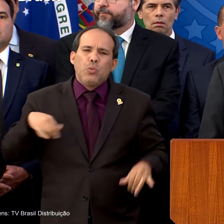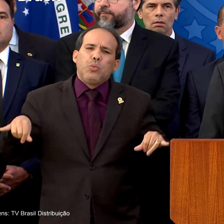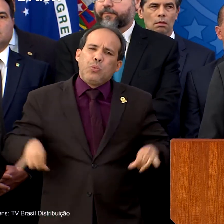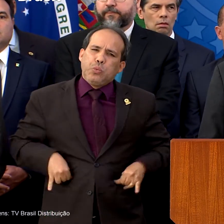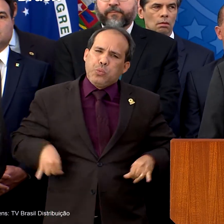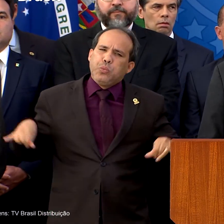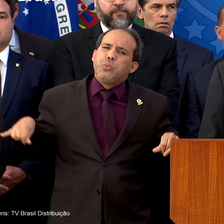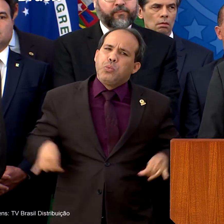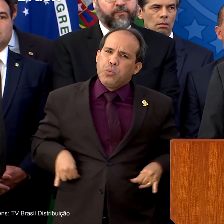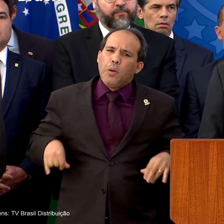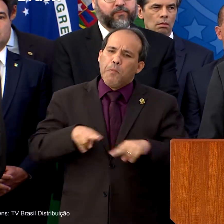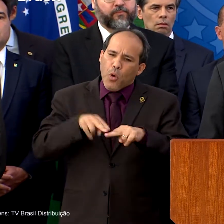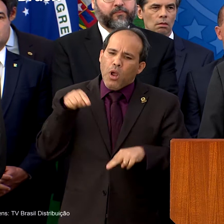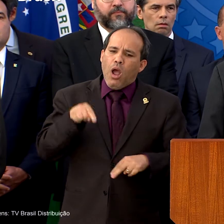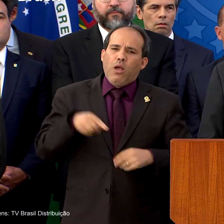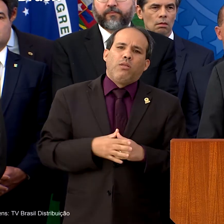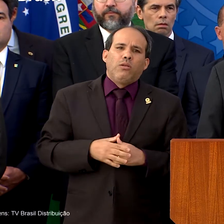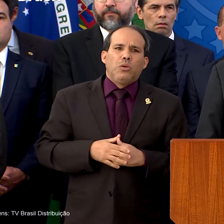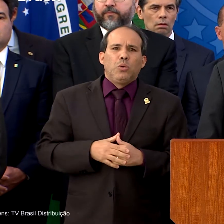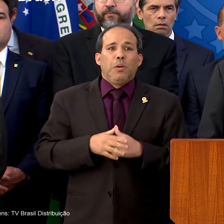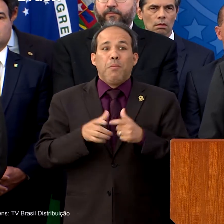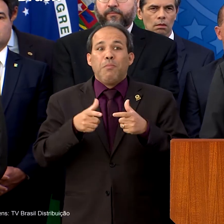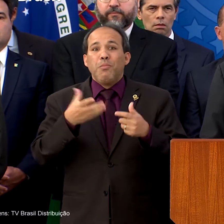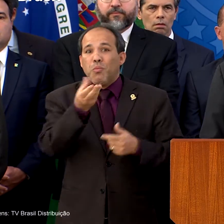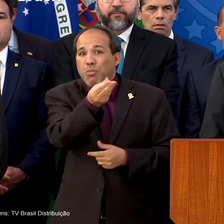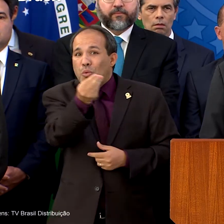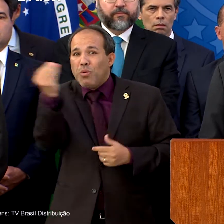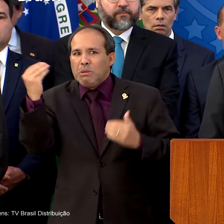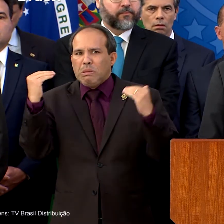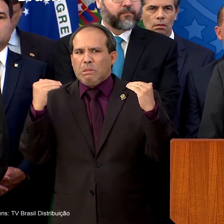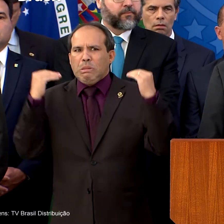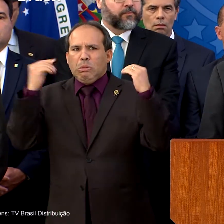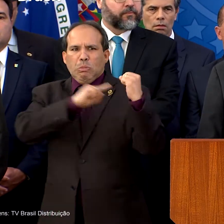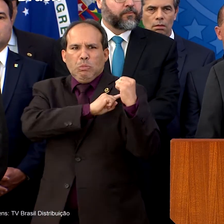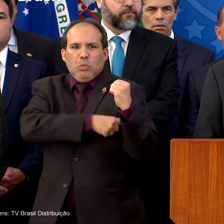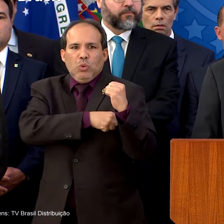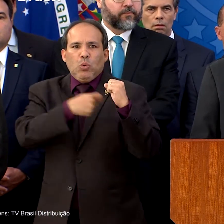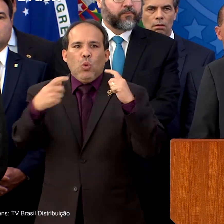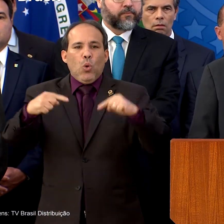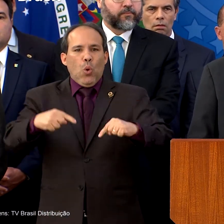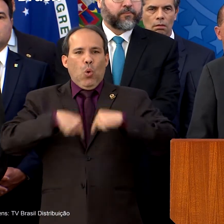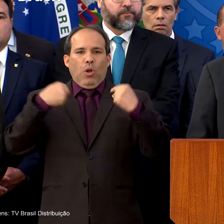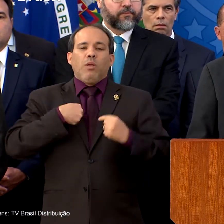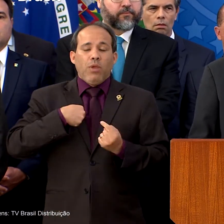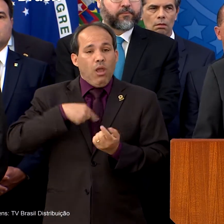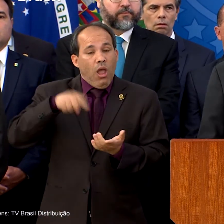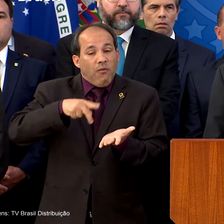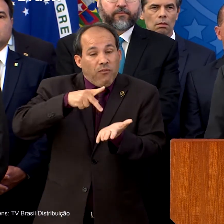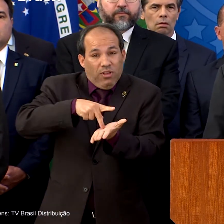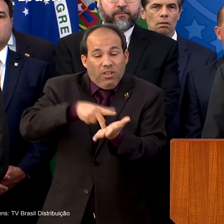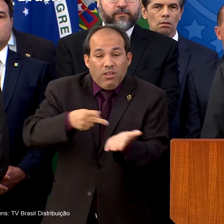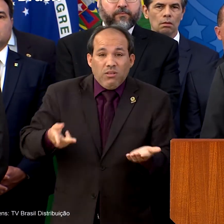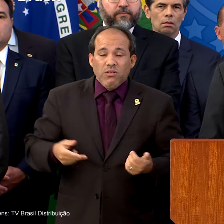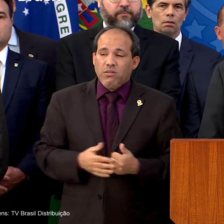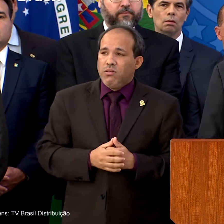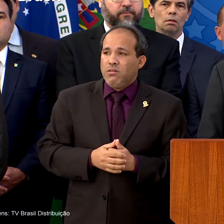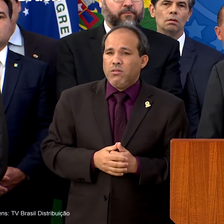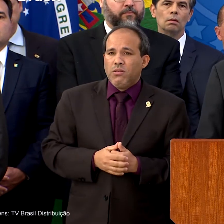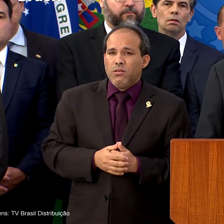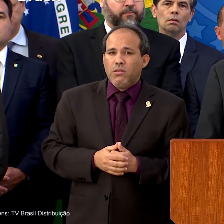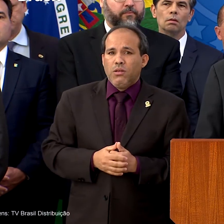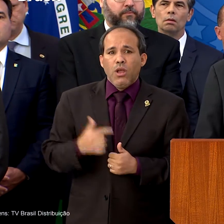mim a poderosa se levantaram contra mim e é uma realidade é uma verdade